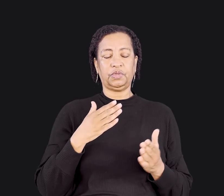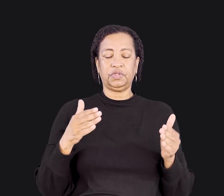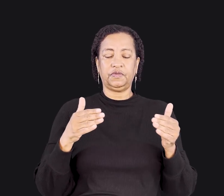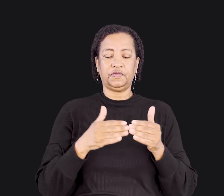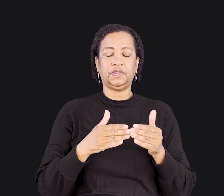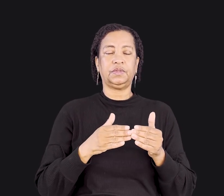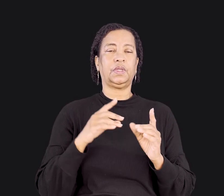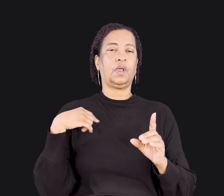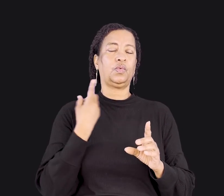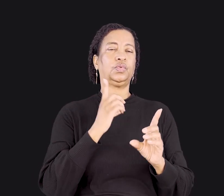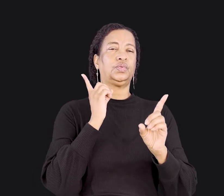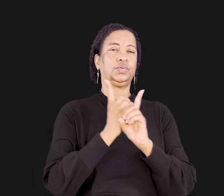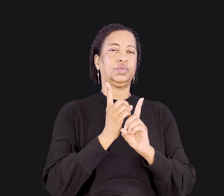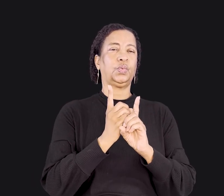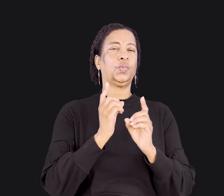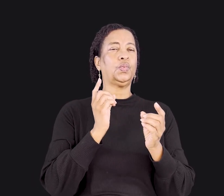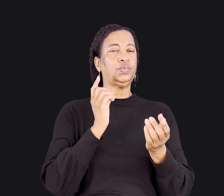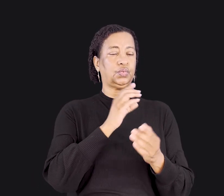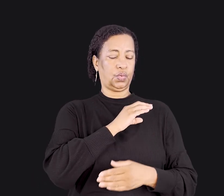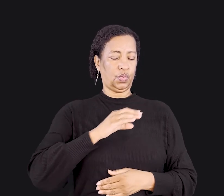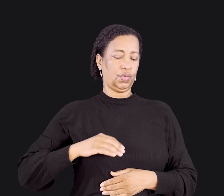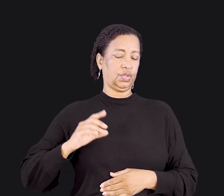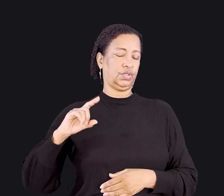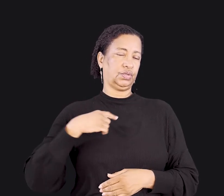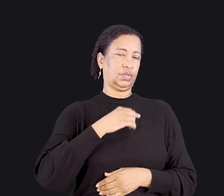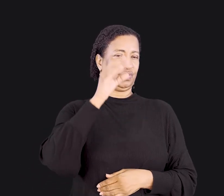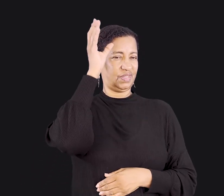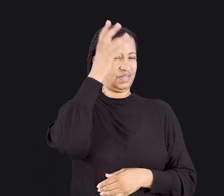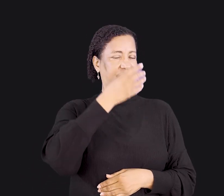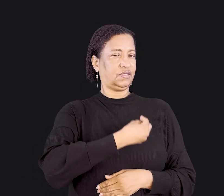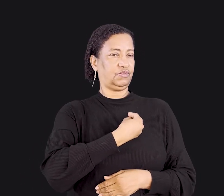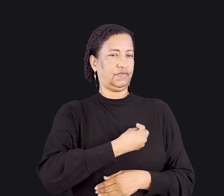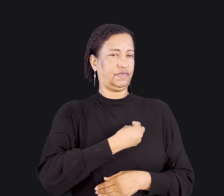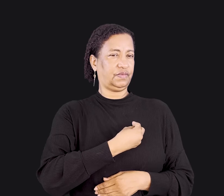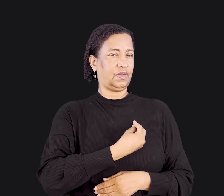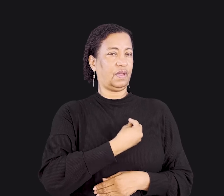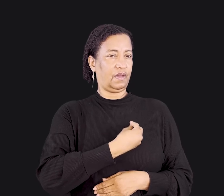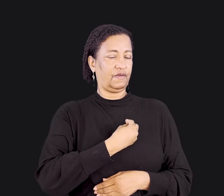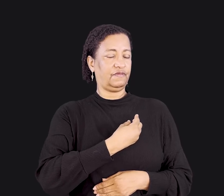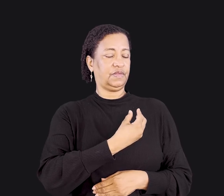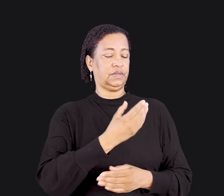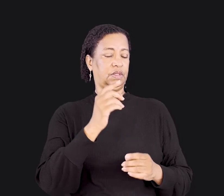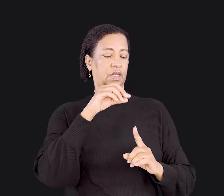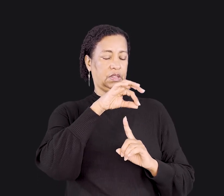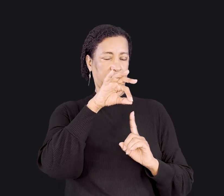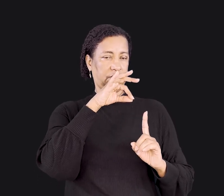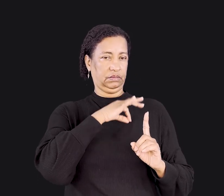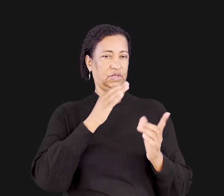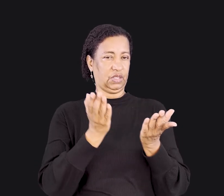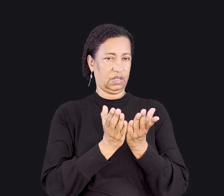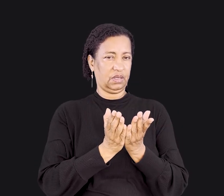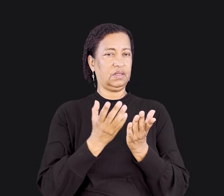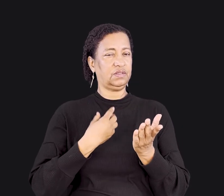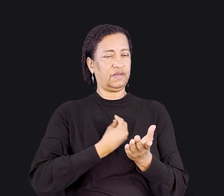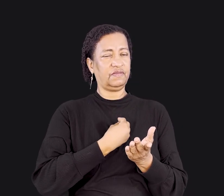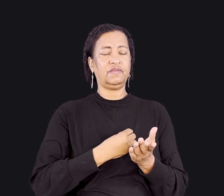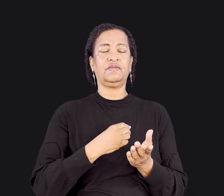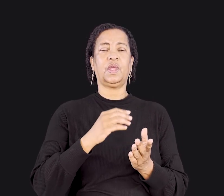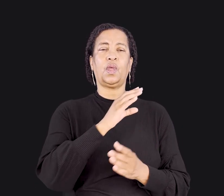nosso encontro com Cristo e nossa decisão de segui-lo. A vida cristã é um andar com Cristo todos os dias. É por isso que Paulo diz na carta